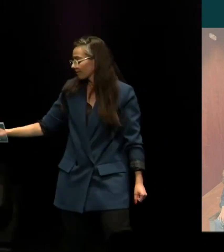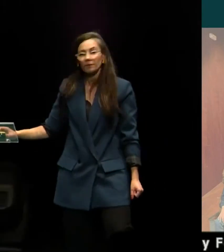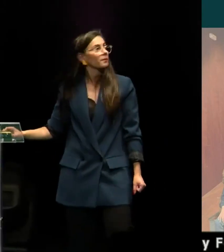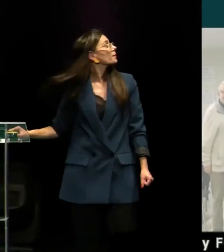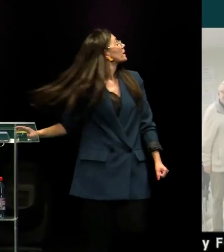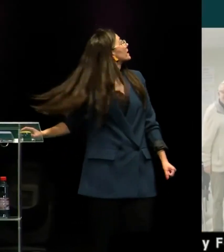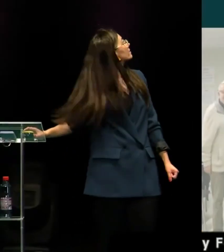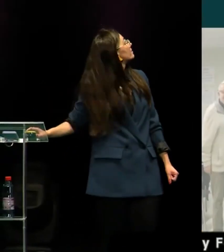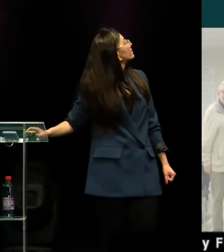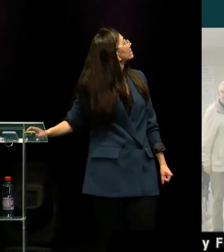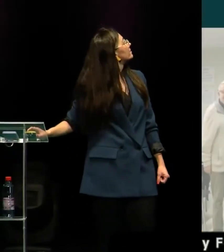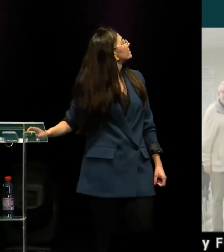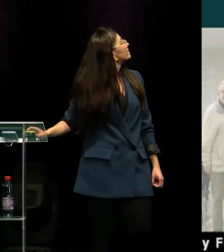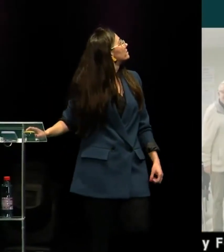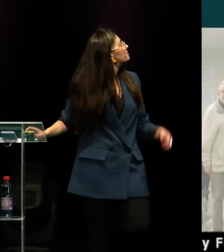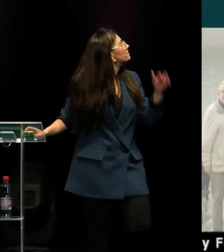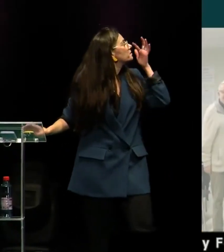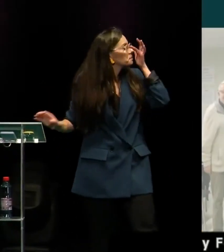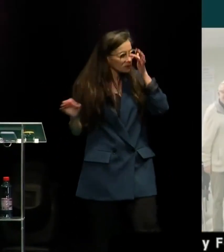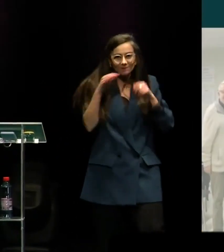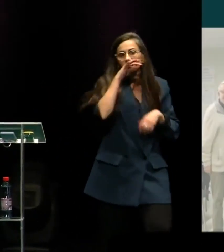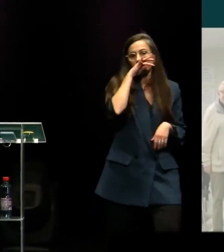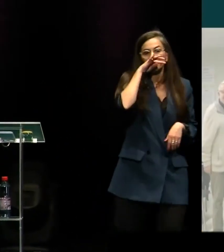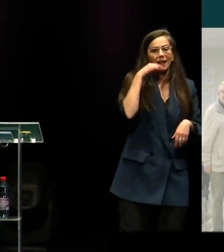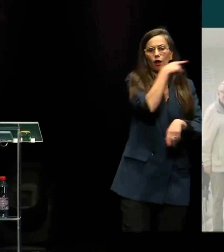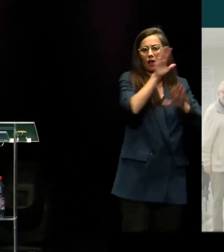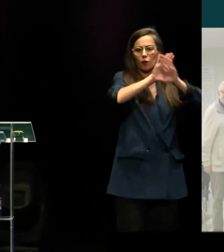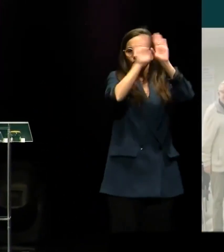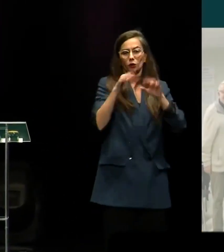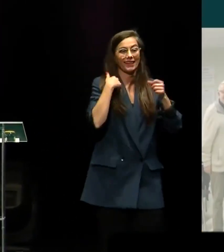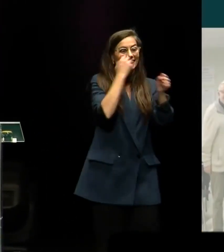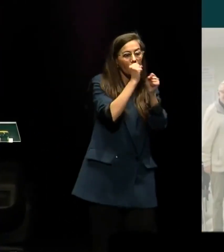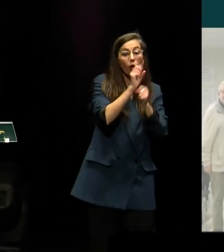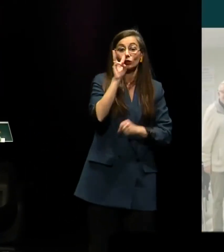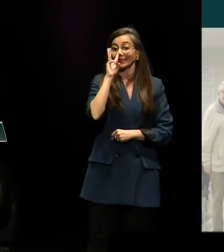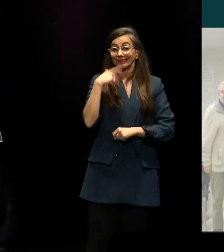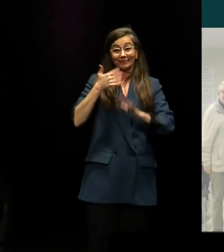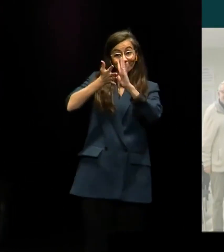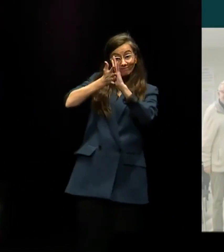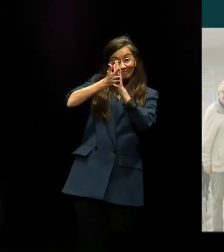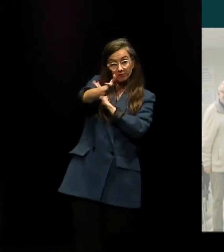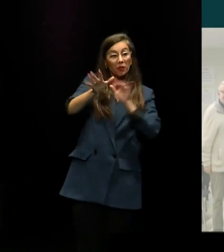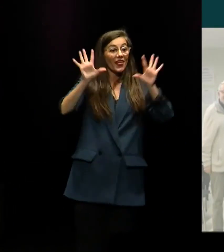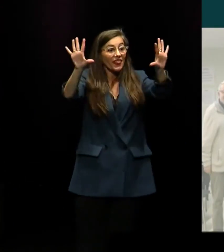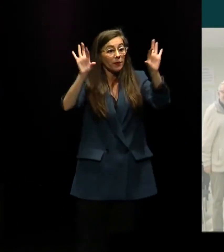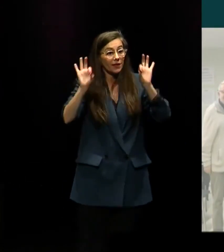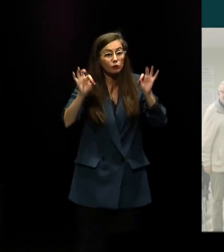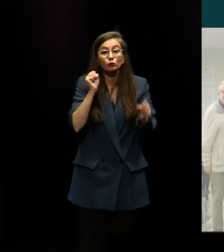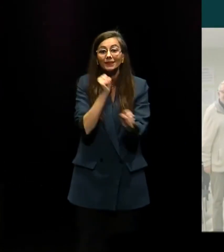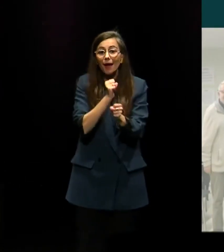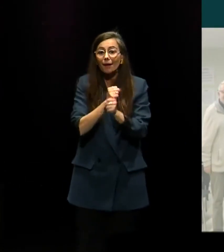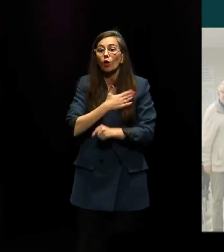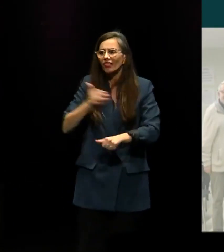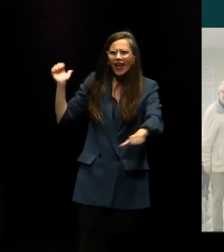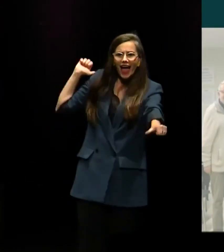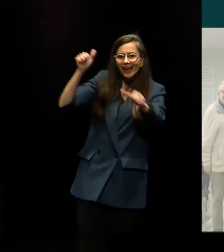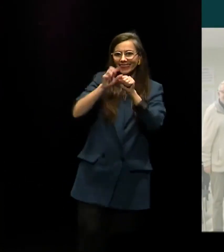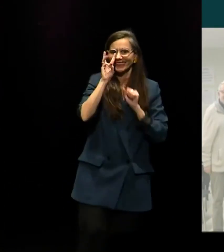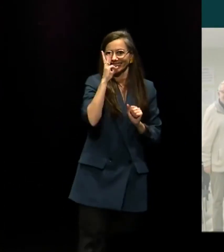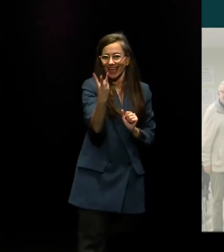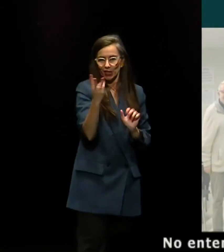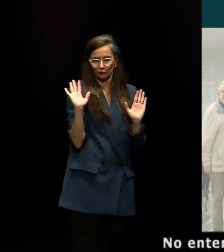No entendían que si querían contactar, por ejemplo, con la CNSE, tenían que hacer un paso previo, que era contactar con